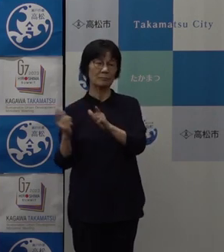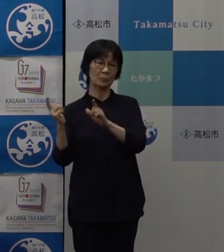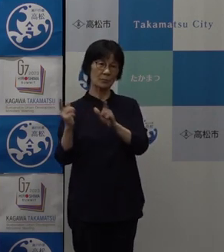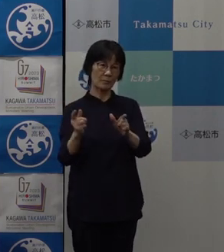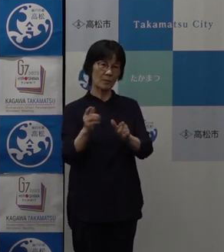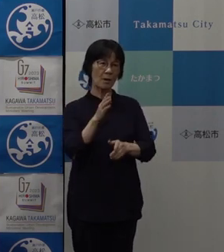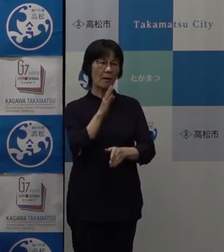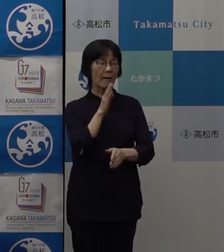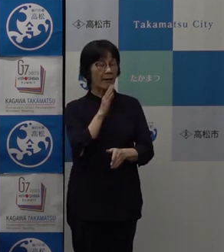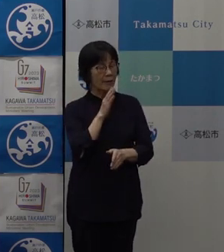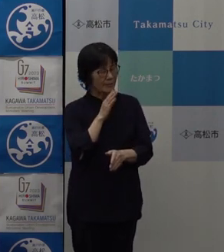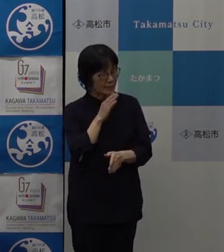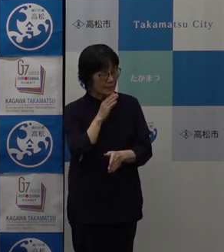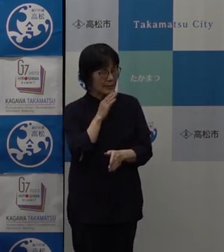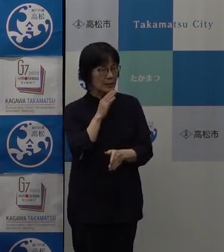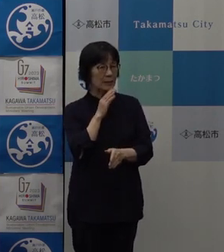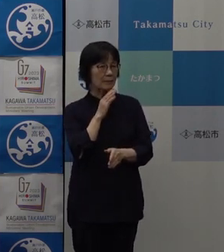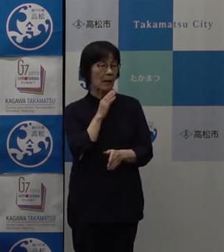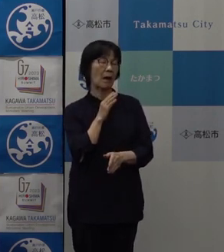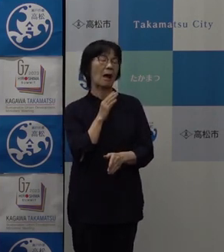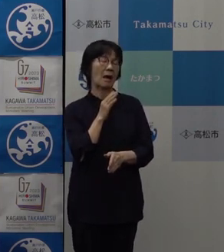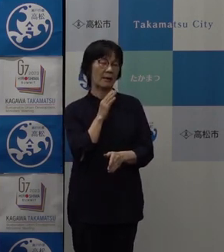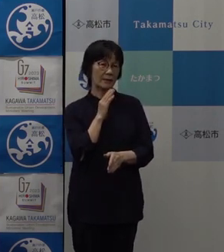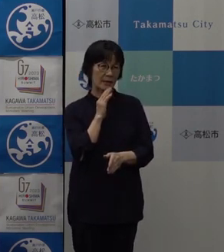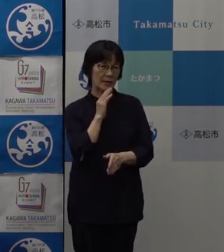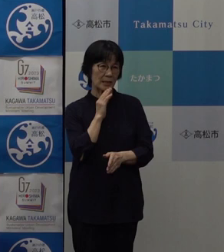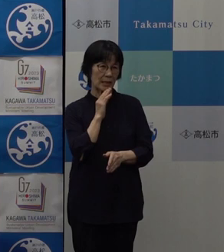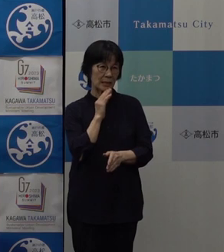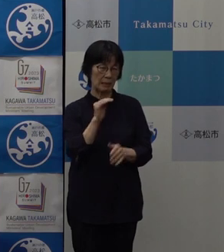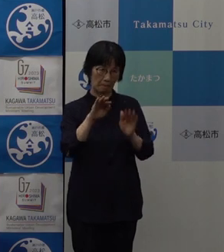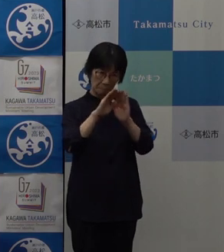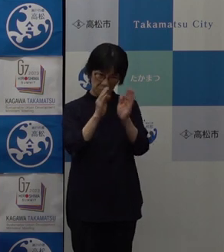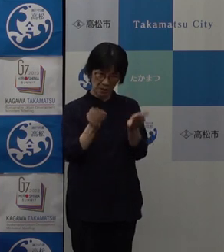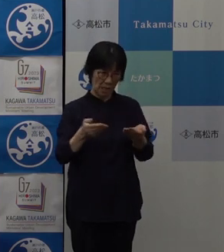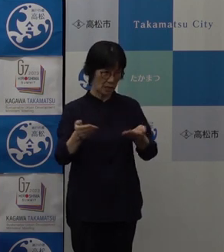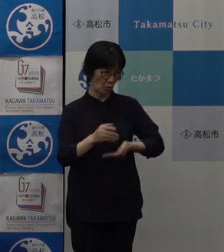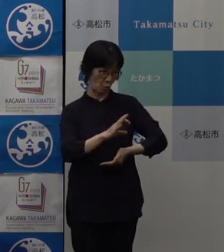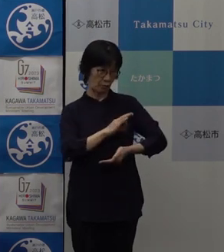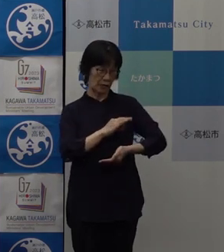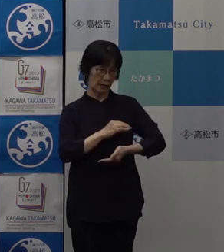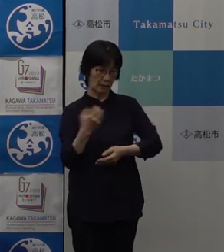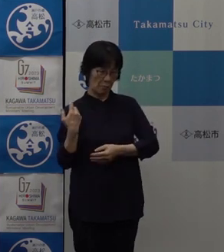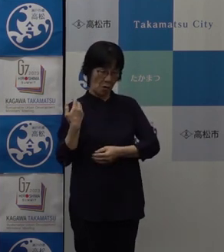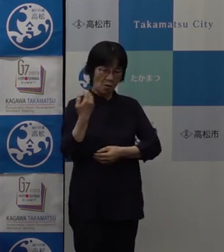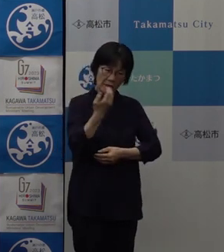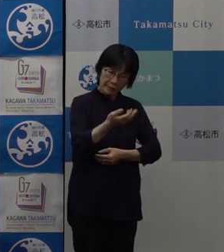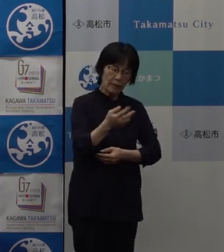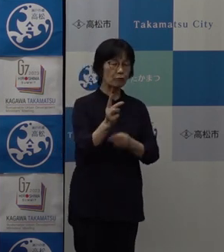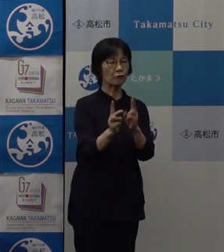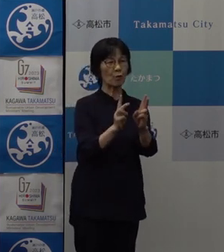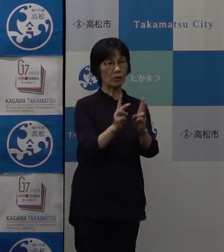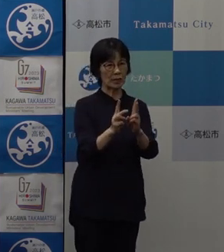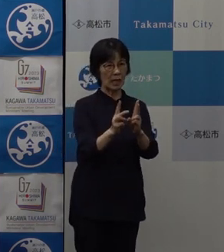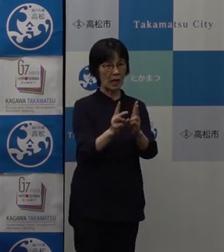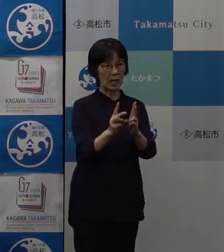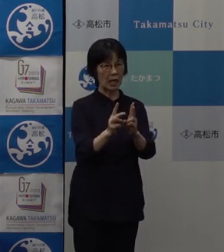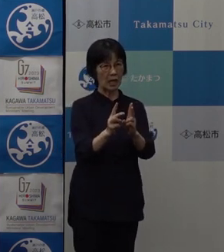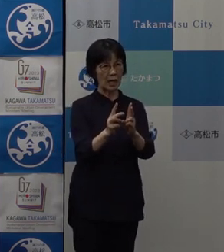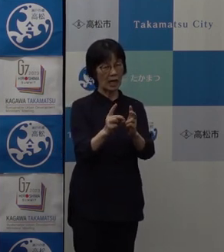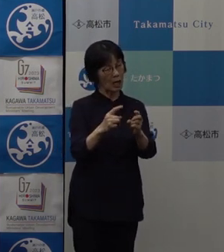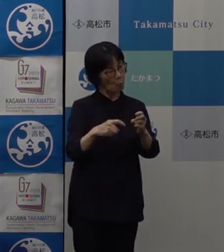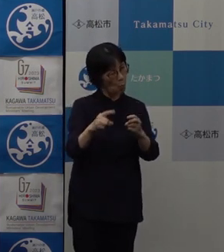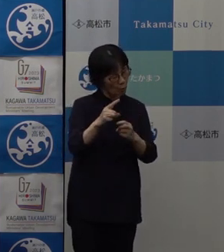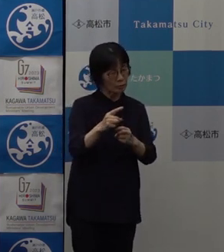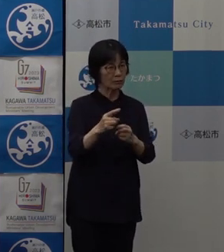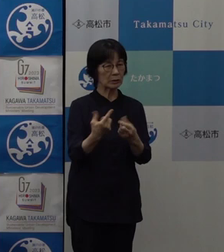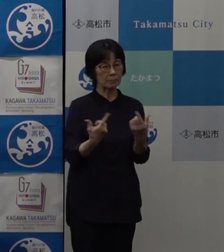も多いようですので、まあ、確かに全職員あるいはまあ委託業者あたりがもう少しきちっと徹底できていれば